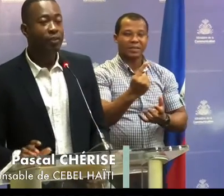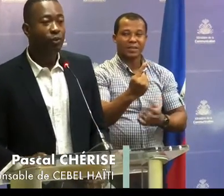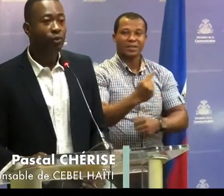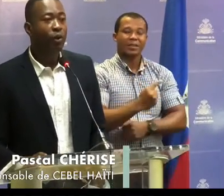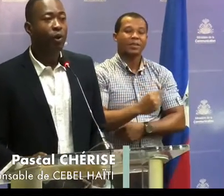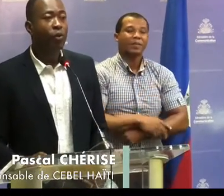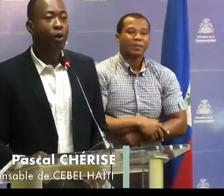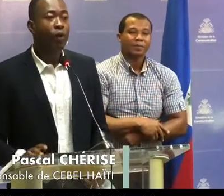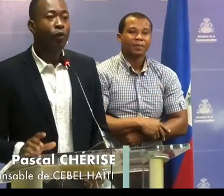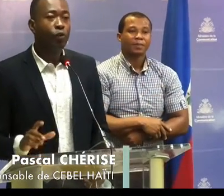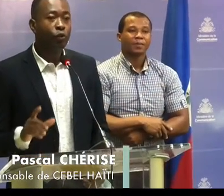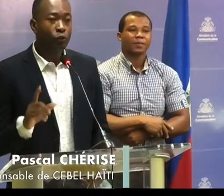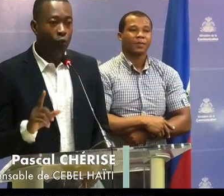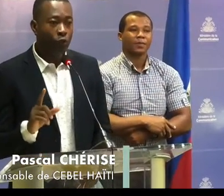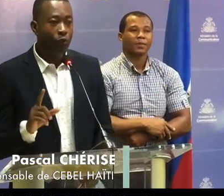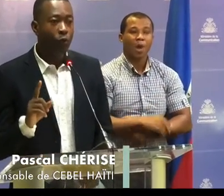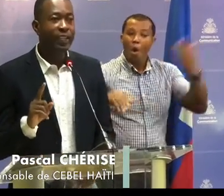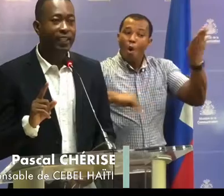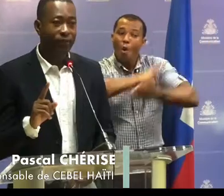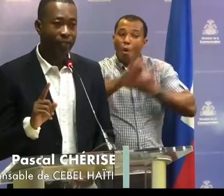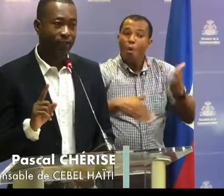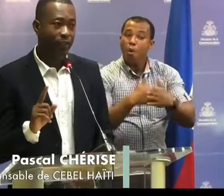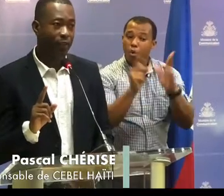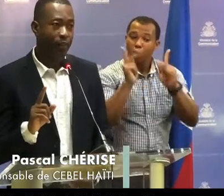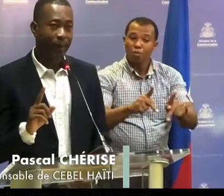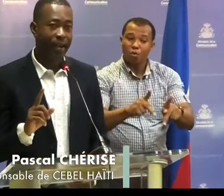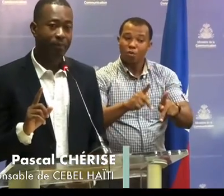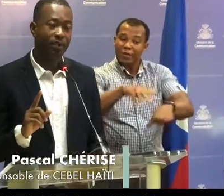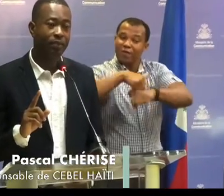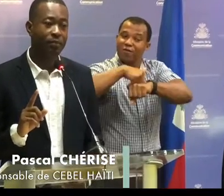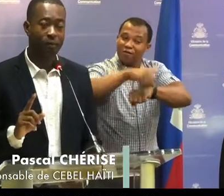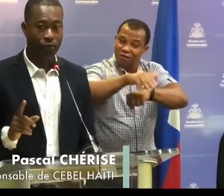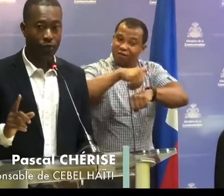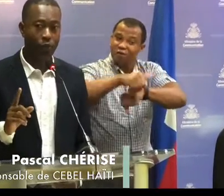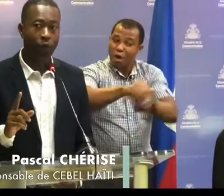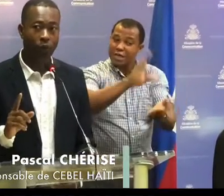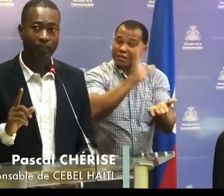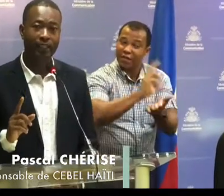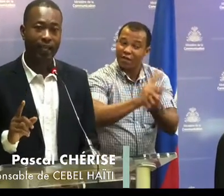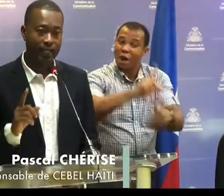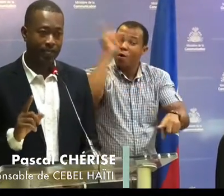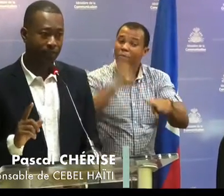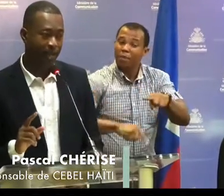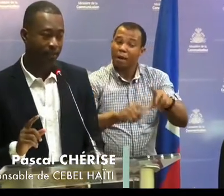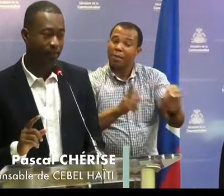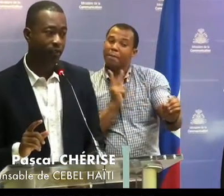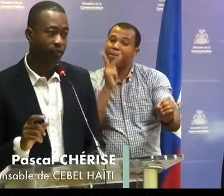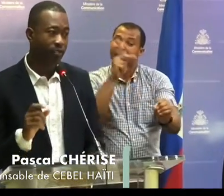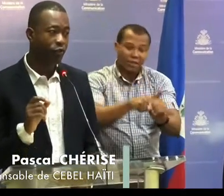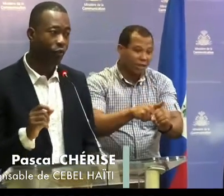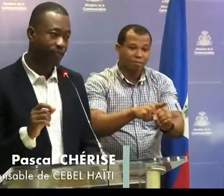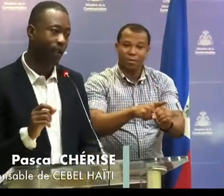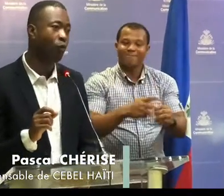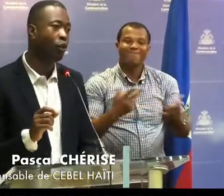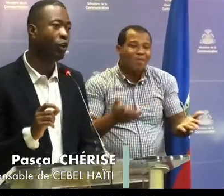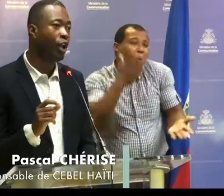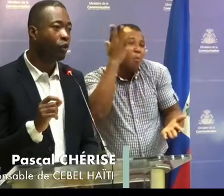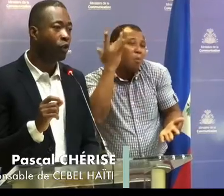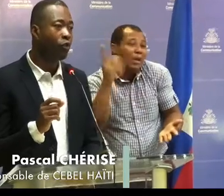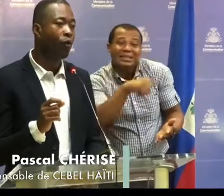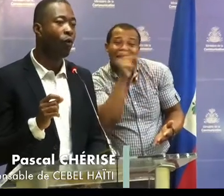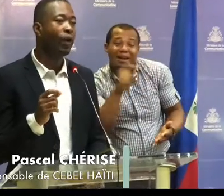voulons dire tout que tout le monde qui dévoile CV n'a pas qu'à participer parce que nous avons contraint d'espace. C'est 200